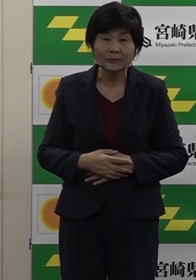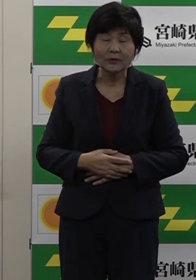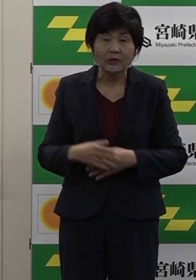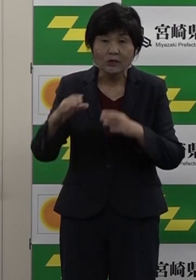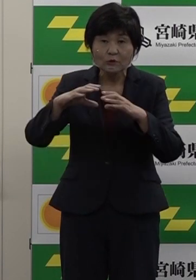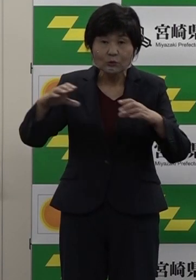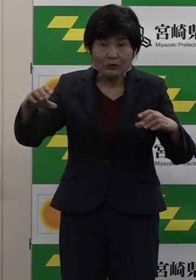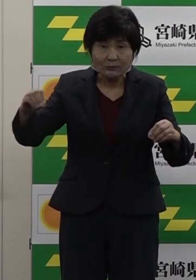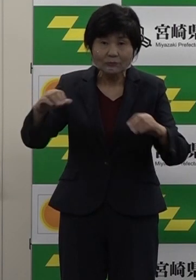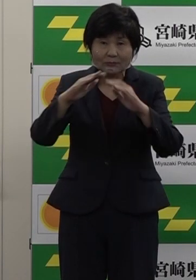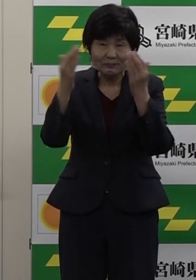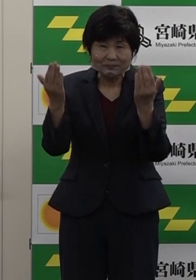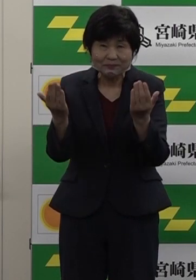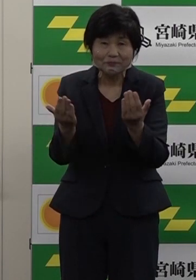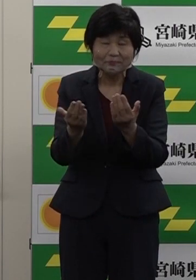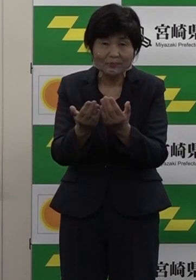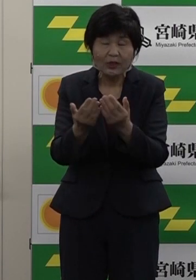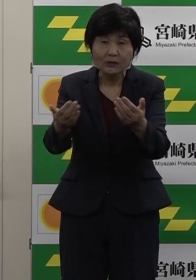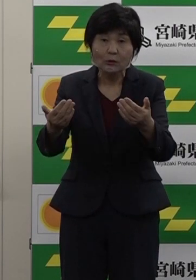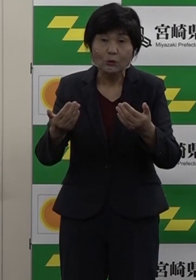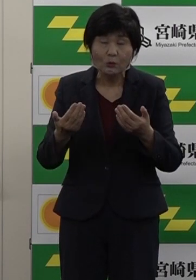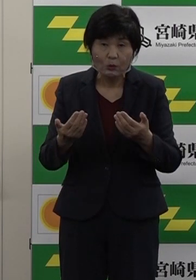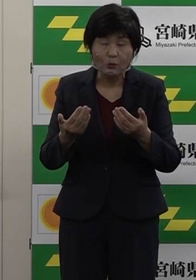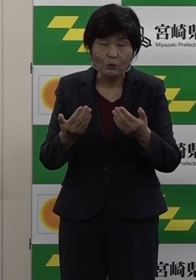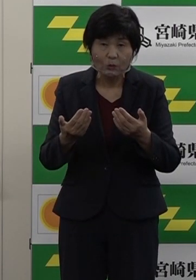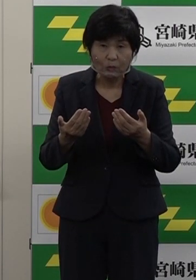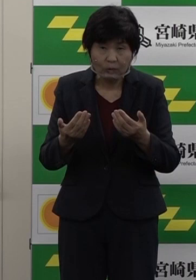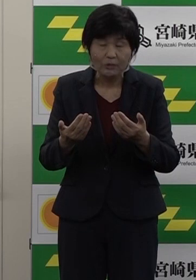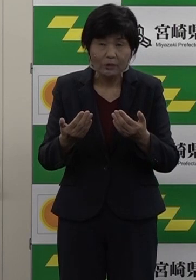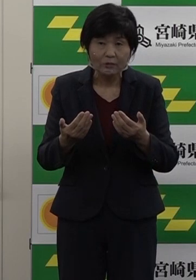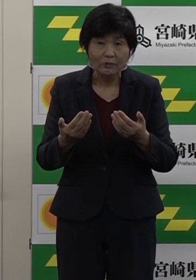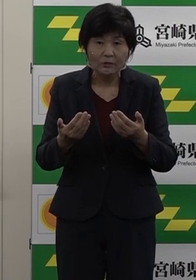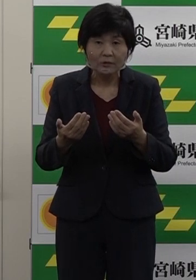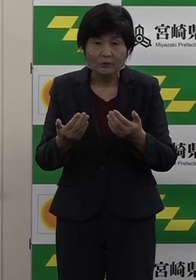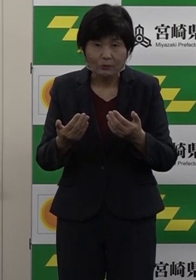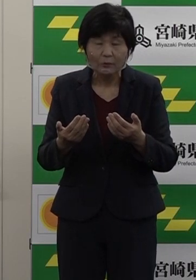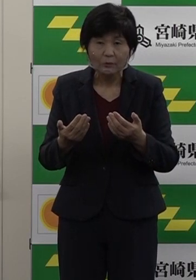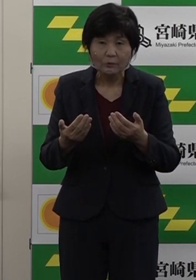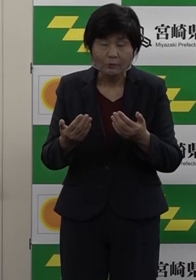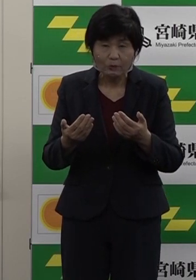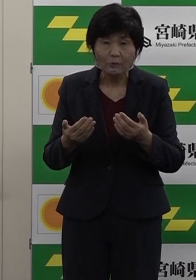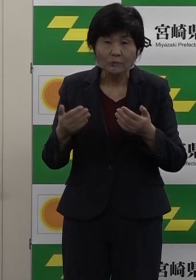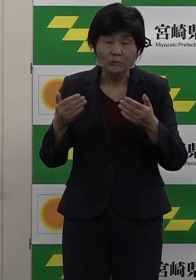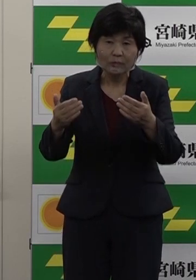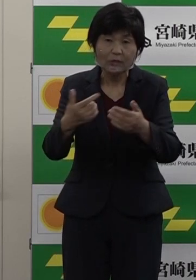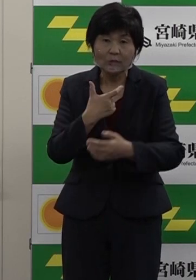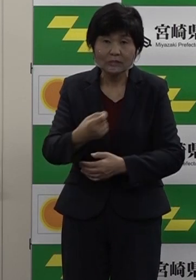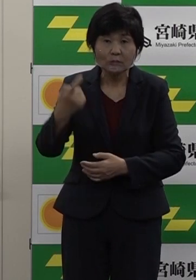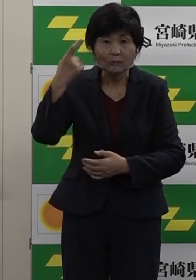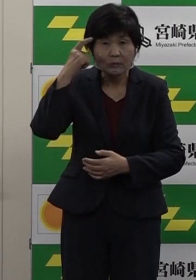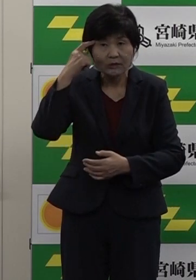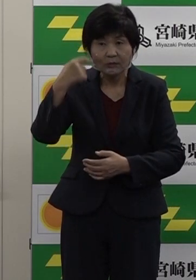国全体として必要な対応をですね、許可をしていただきたいというふうに考えております。